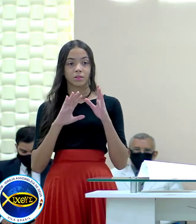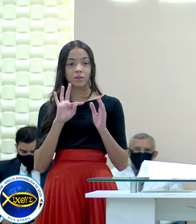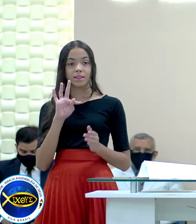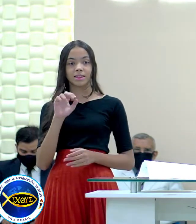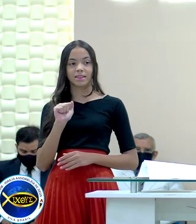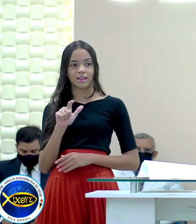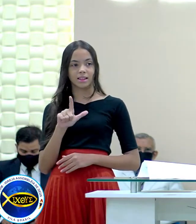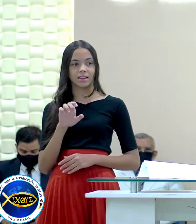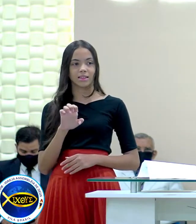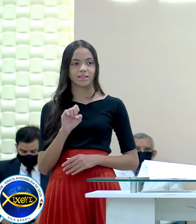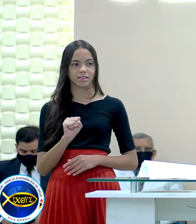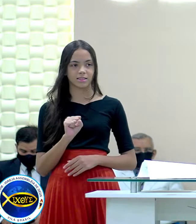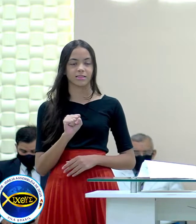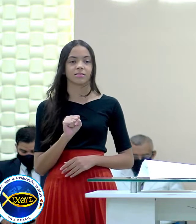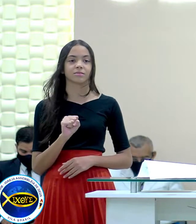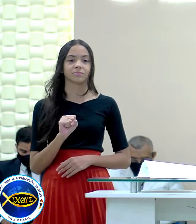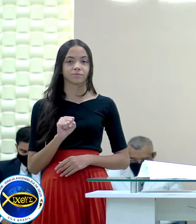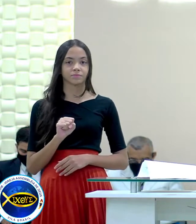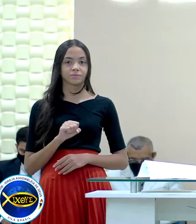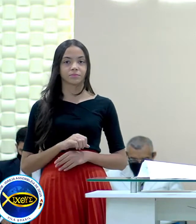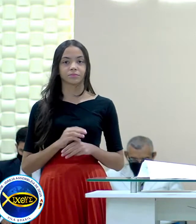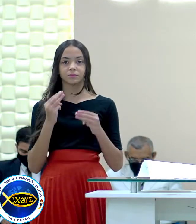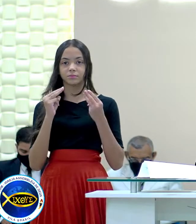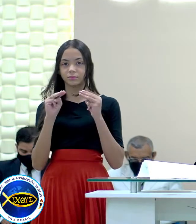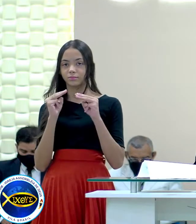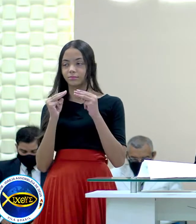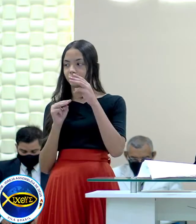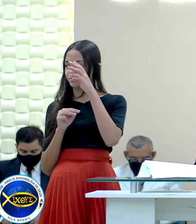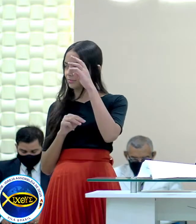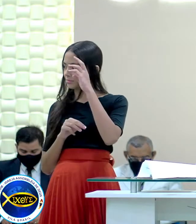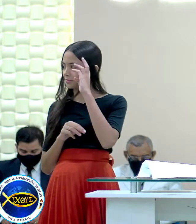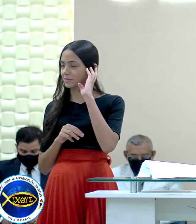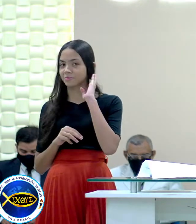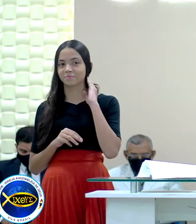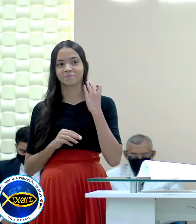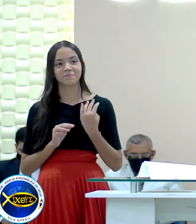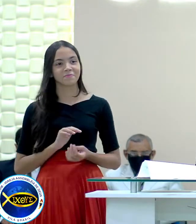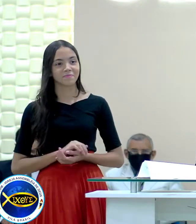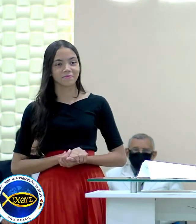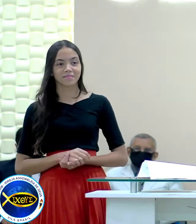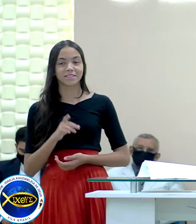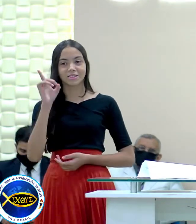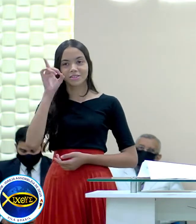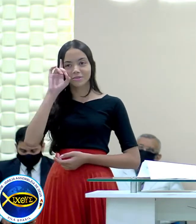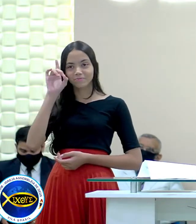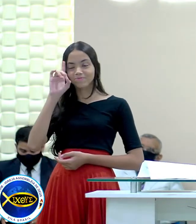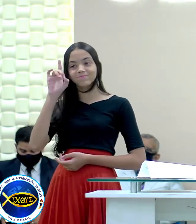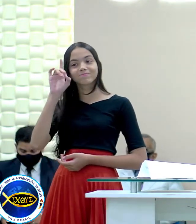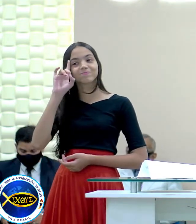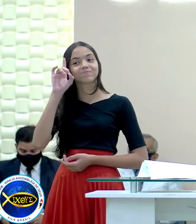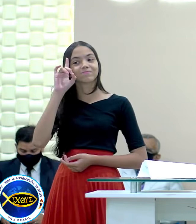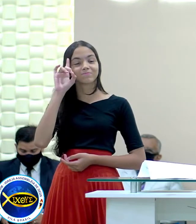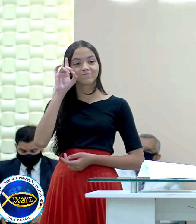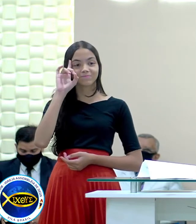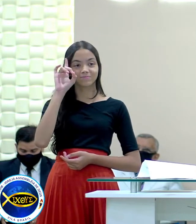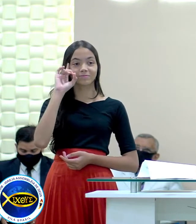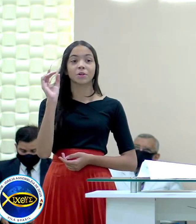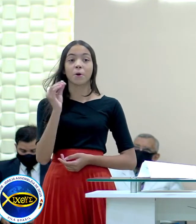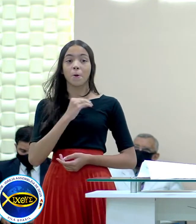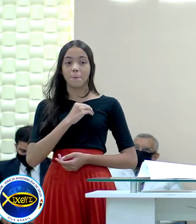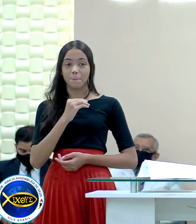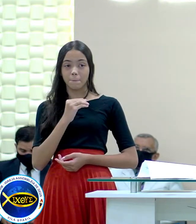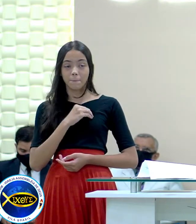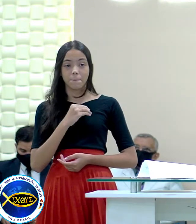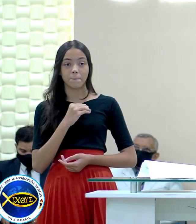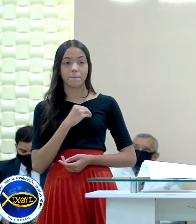e neste hino ele diz que todo dia Todo dia o pecado